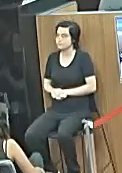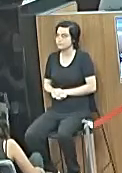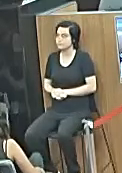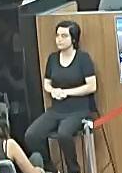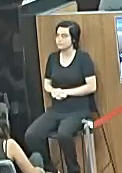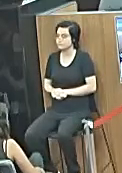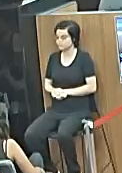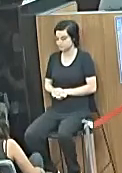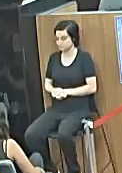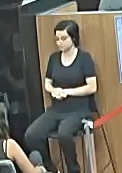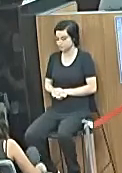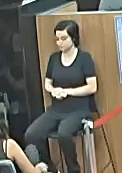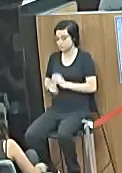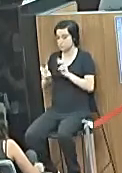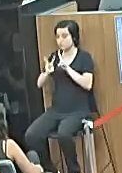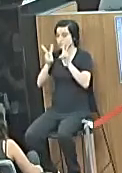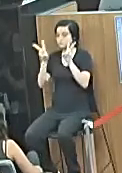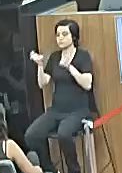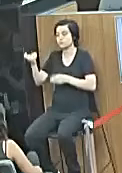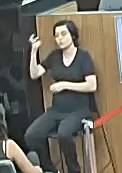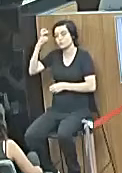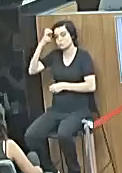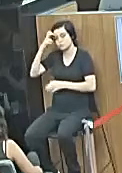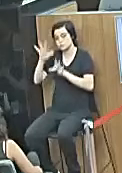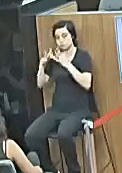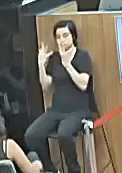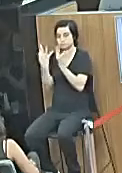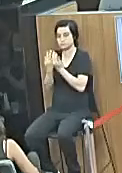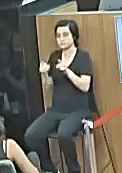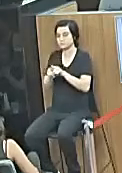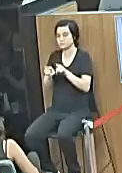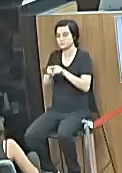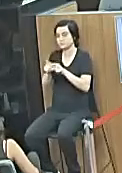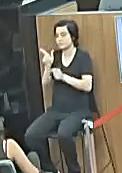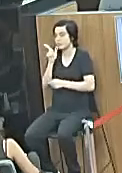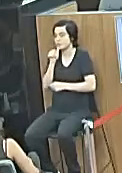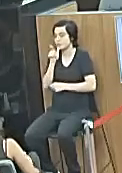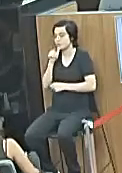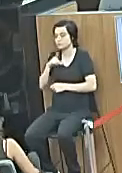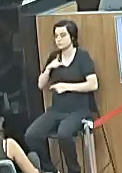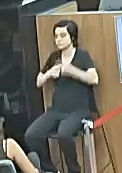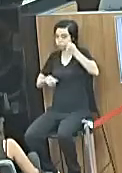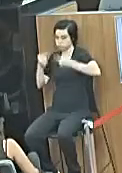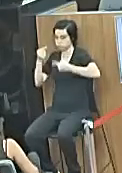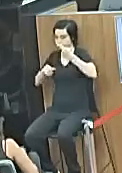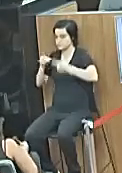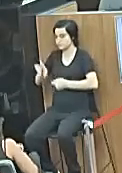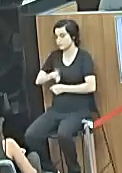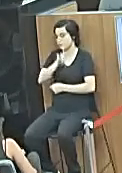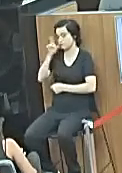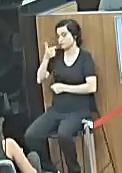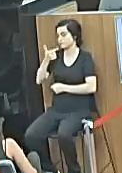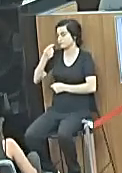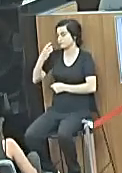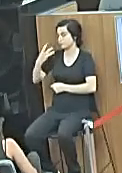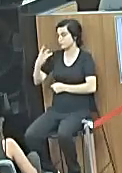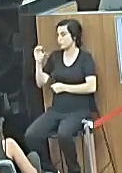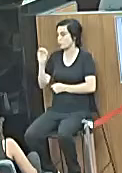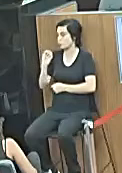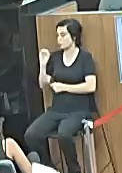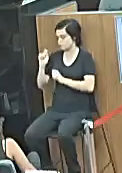os temas cultura agricultura familiar e águas foram debatidos no dia 23 de outubro e